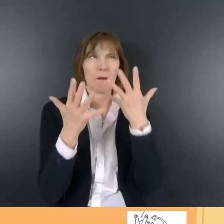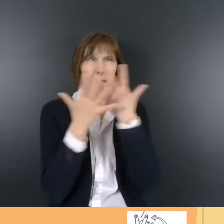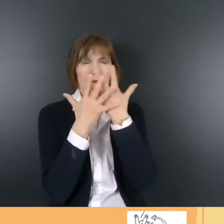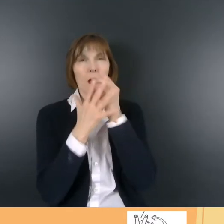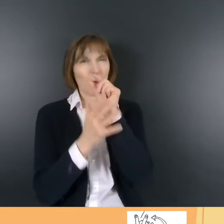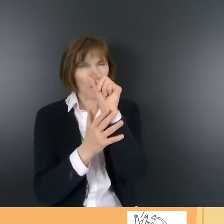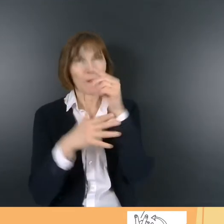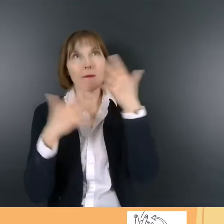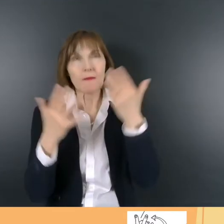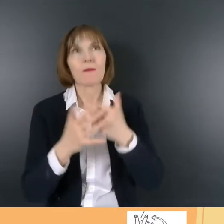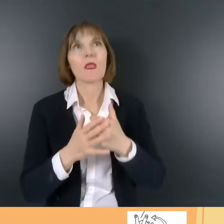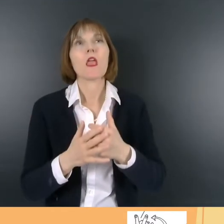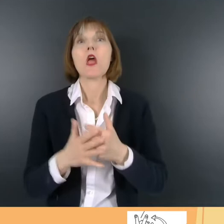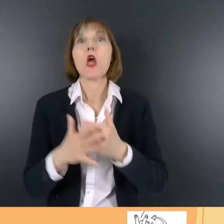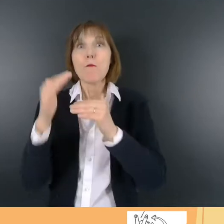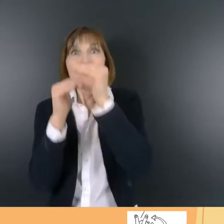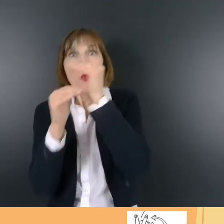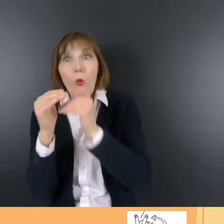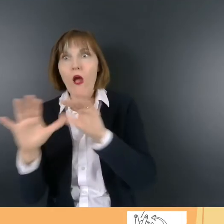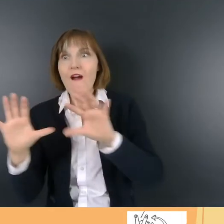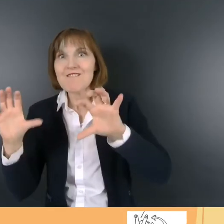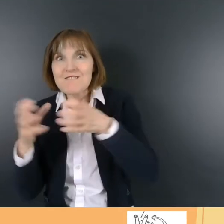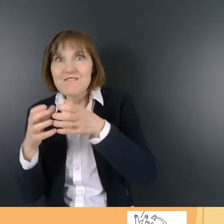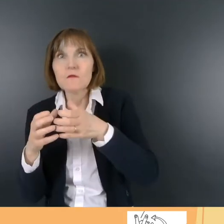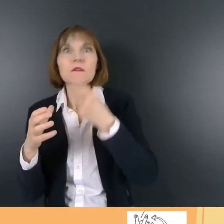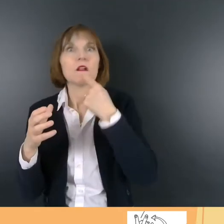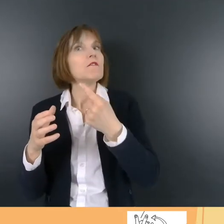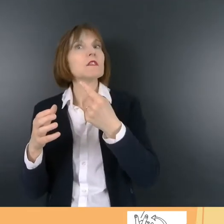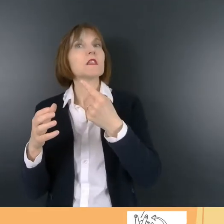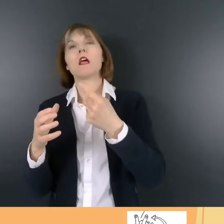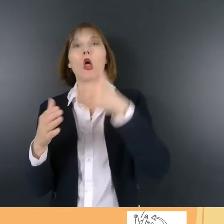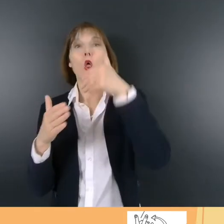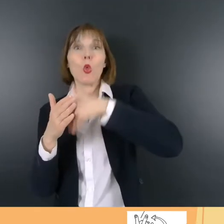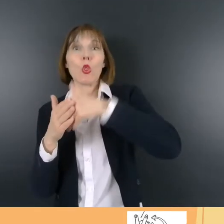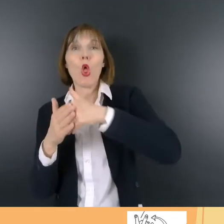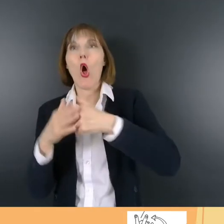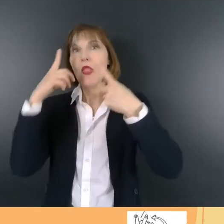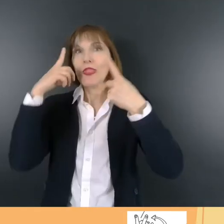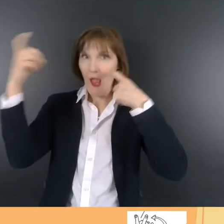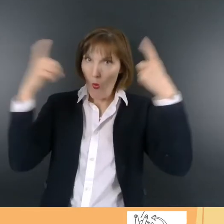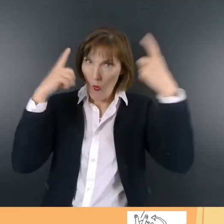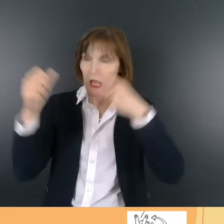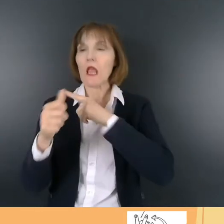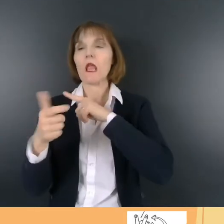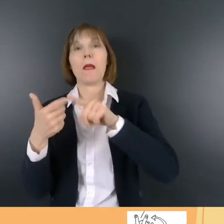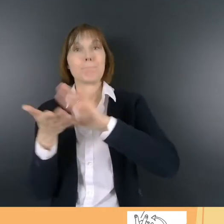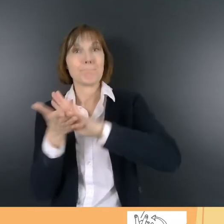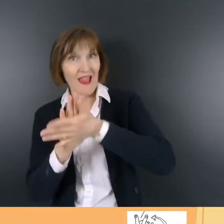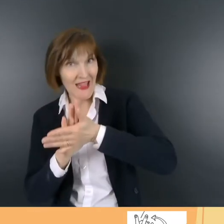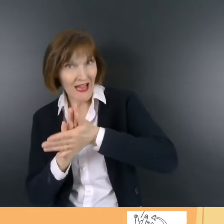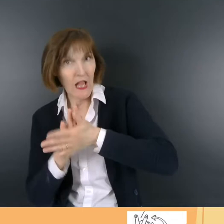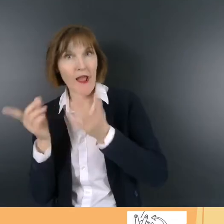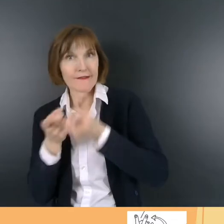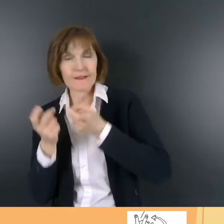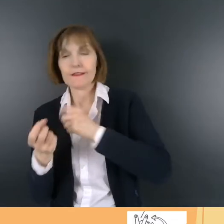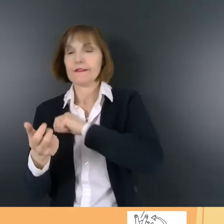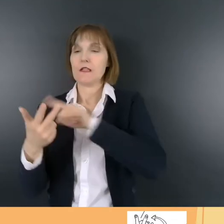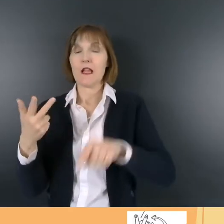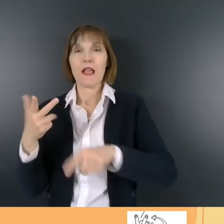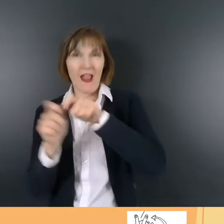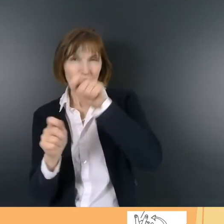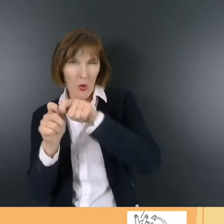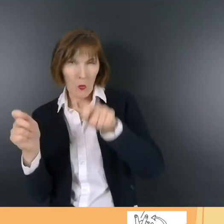un programme de formation, il y a une partie théorie, une partie pratique,'exercice et une partie